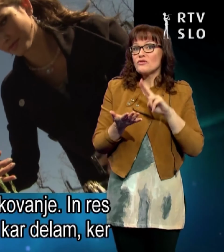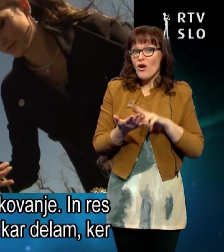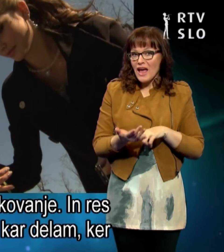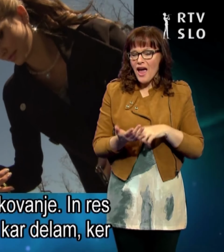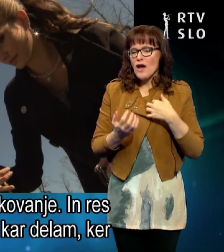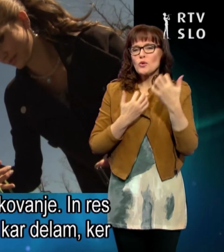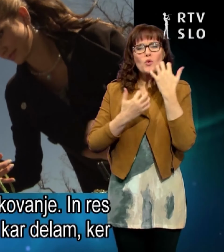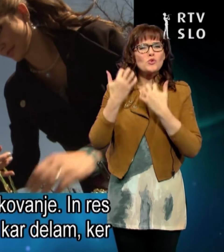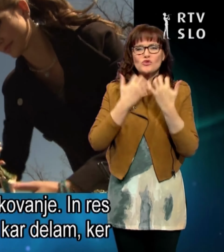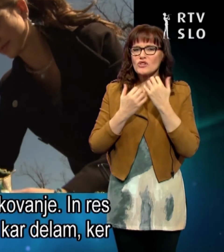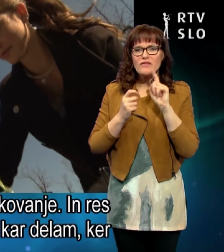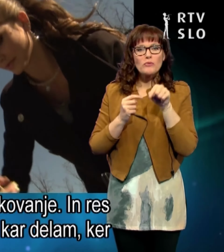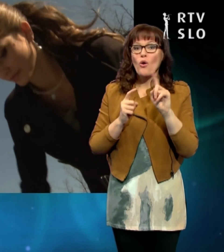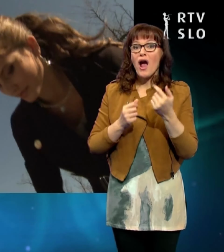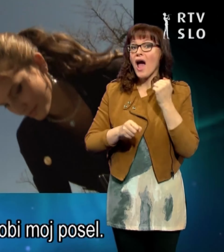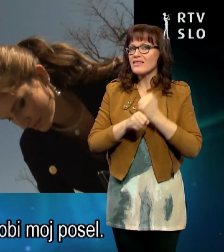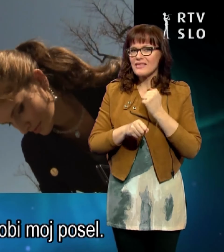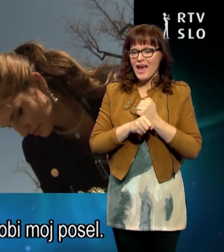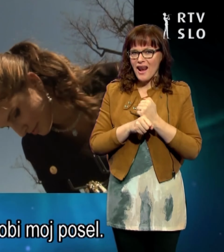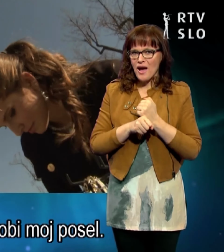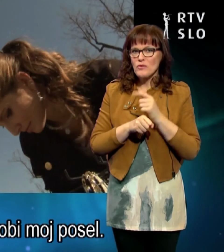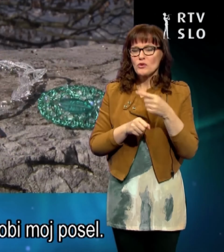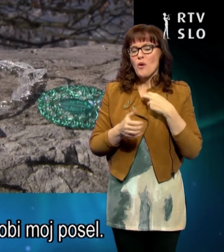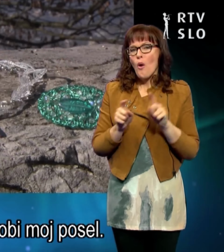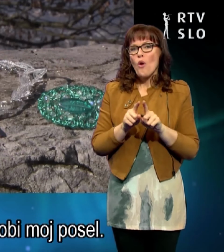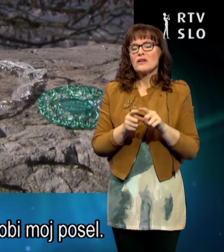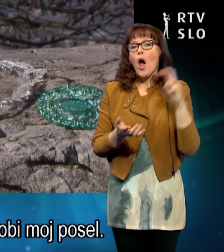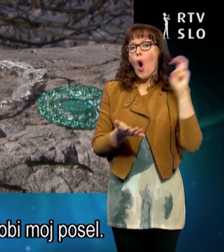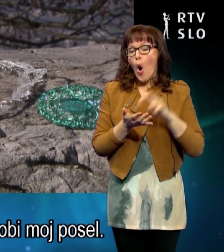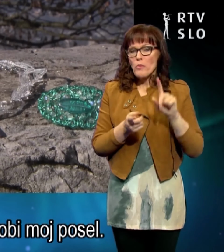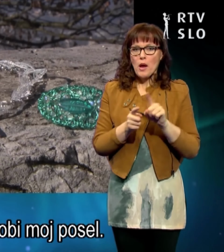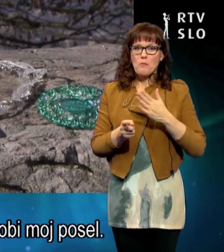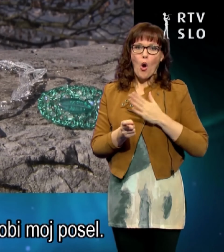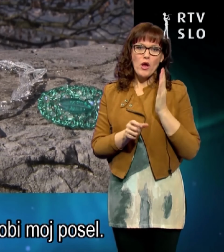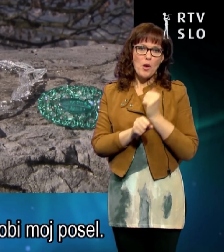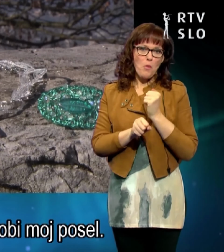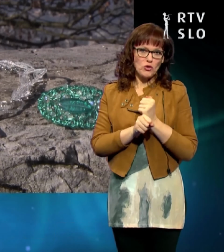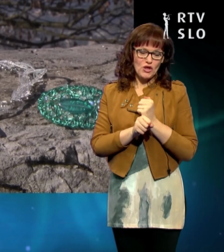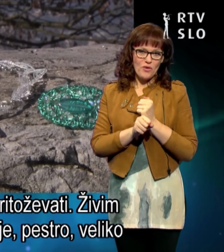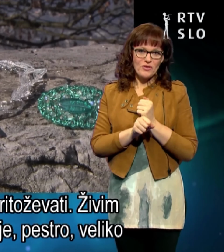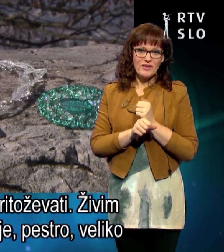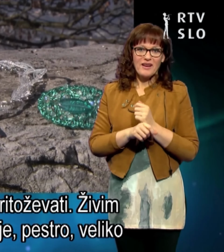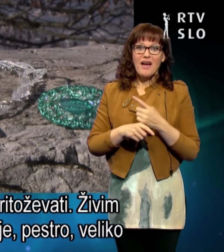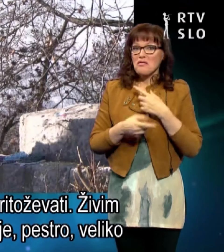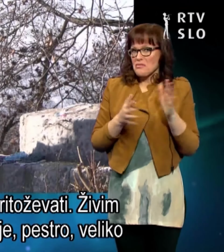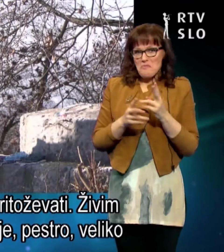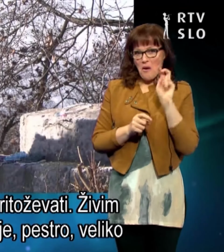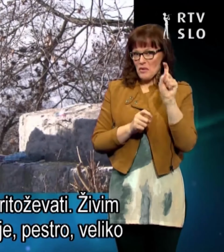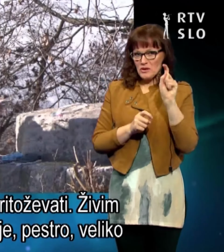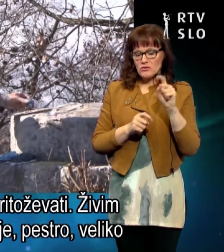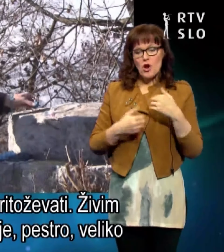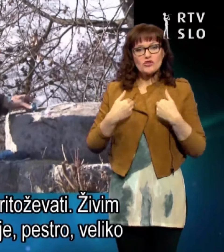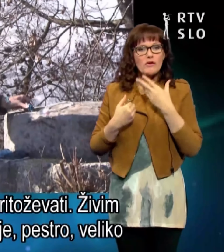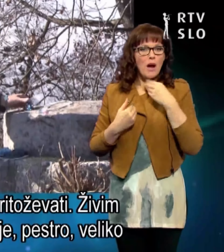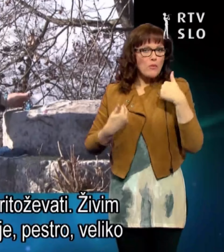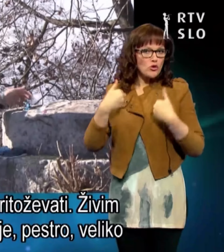uživam v tem, kar delam, ker dejansko je hobi moj posel. Vse nam moram pretoživati. Živim zelo lepo